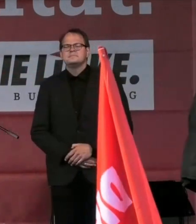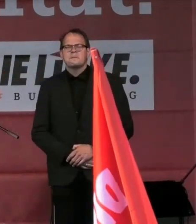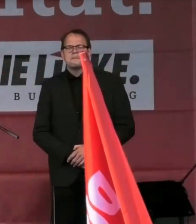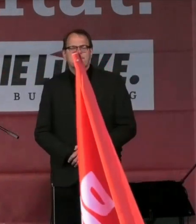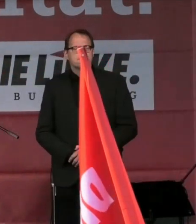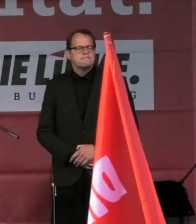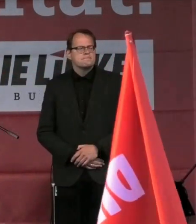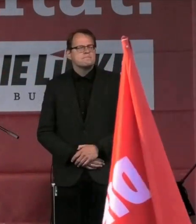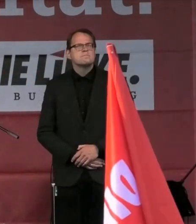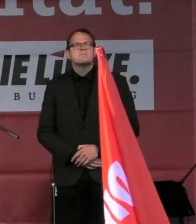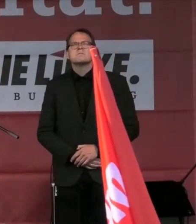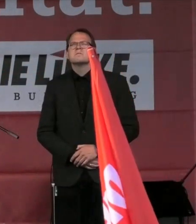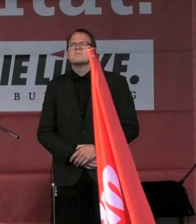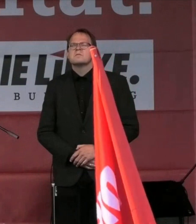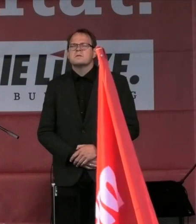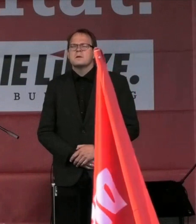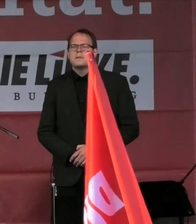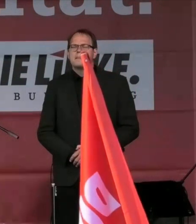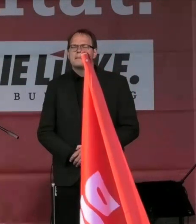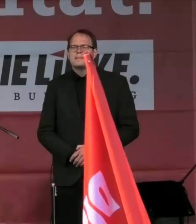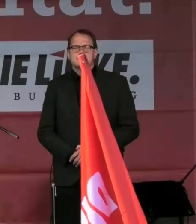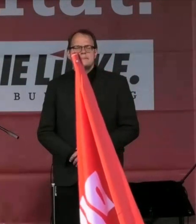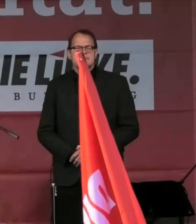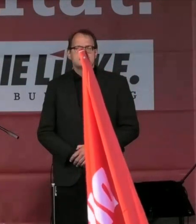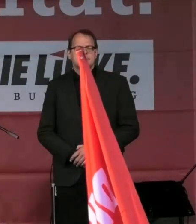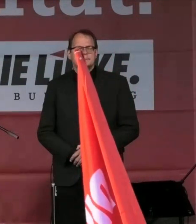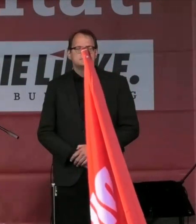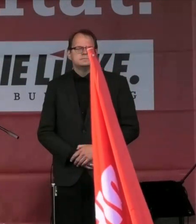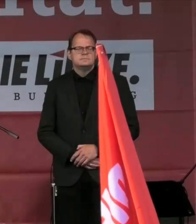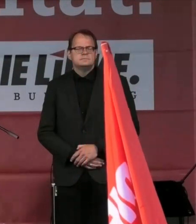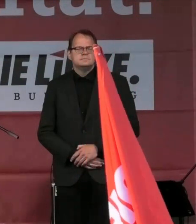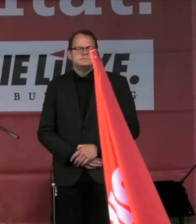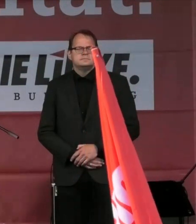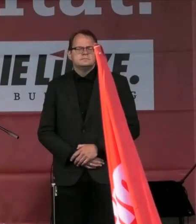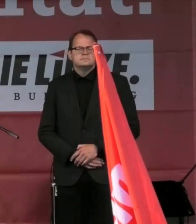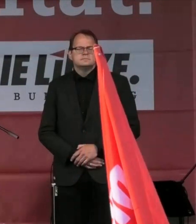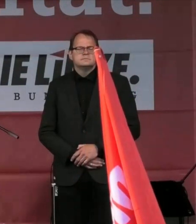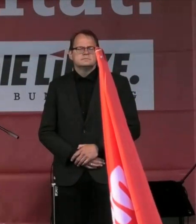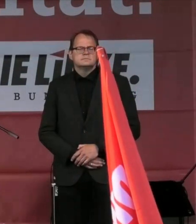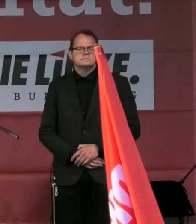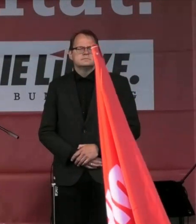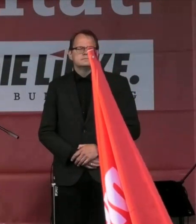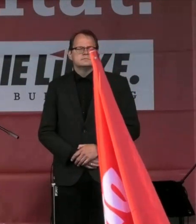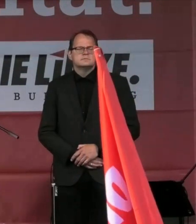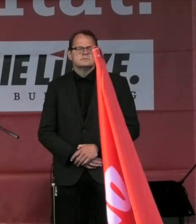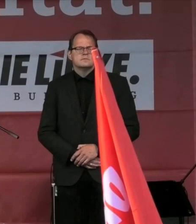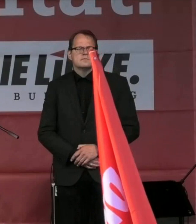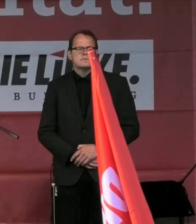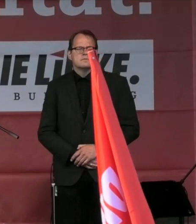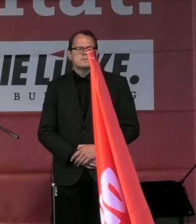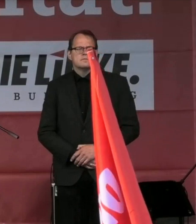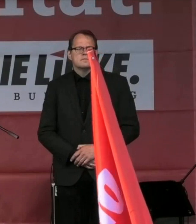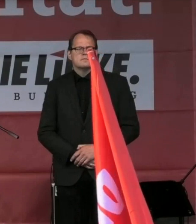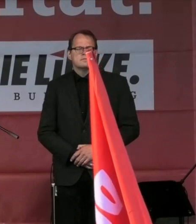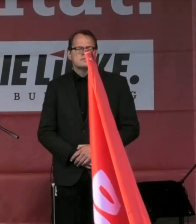über 1000 milliarden ausgibt jedes grafe neue rüstung für neue raketen für modernisierung von atomwaffen für